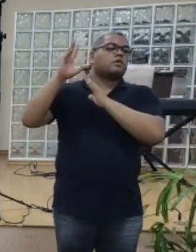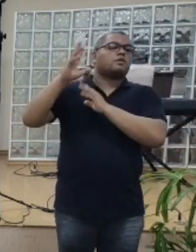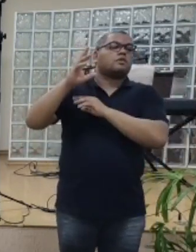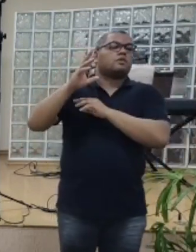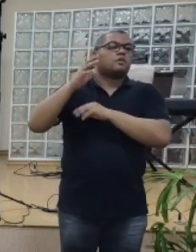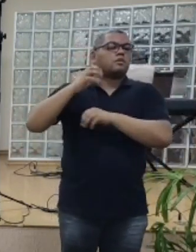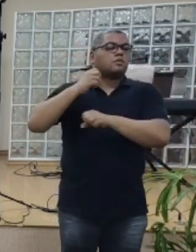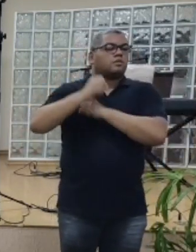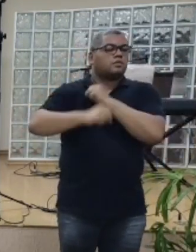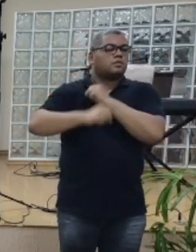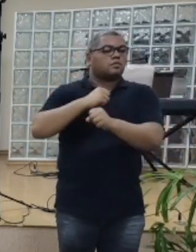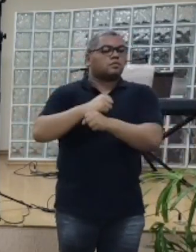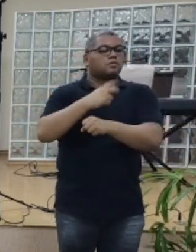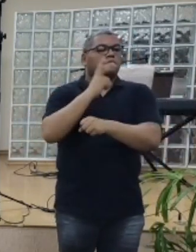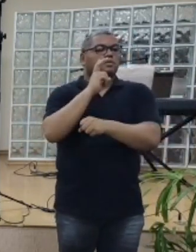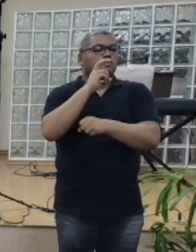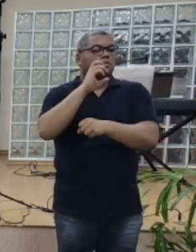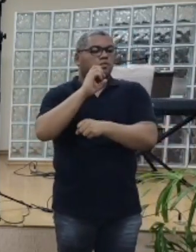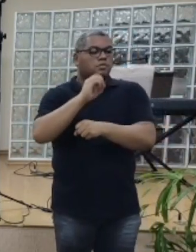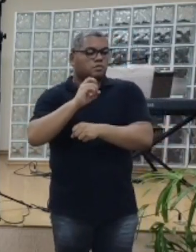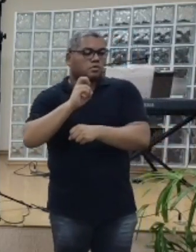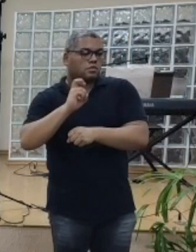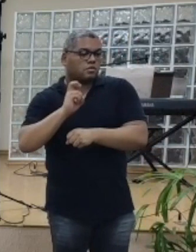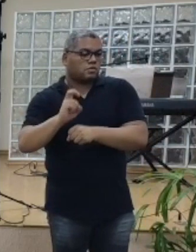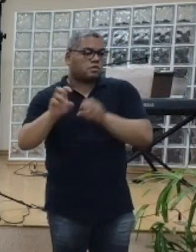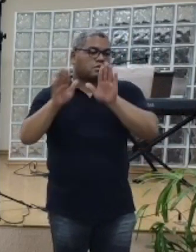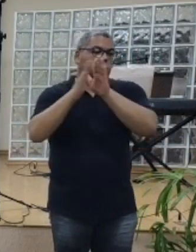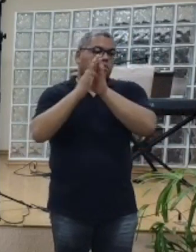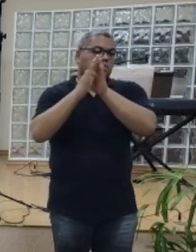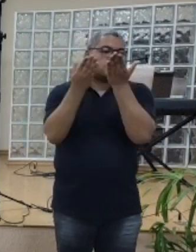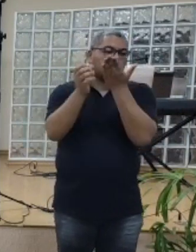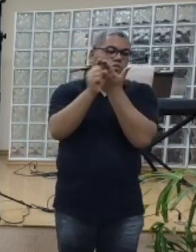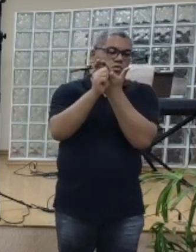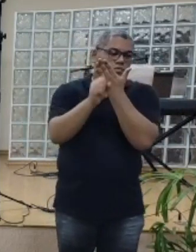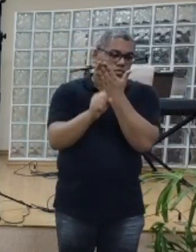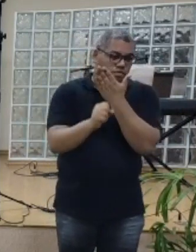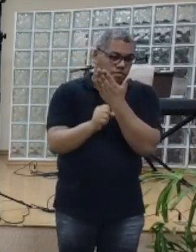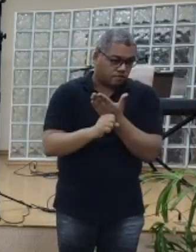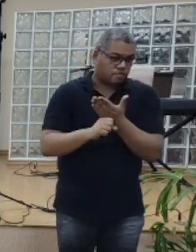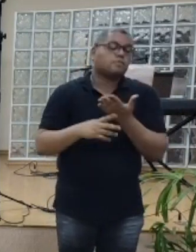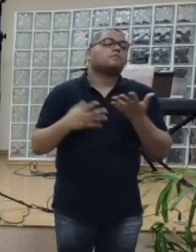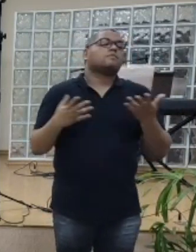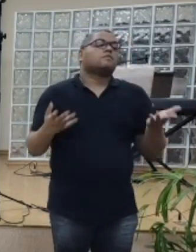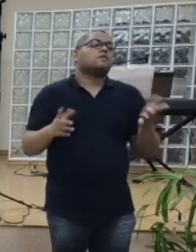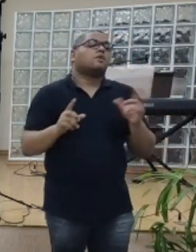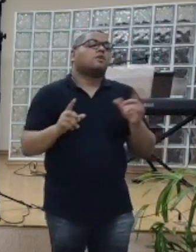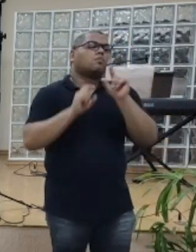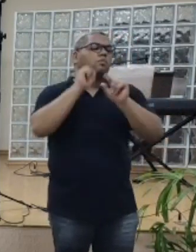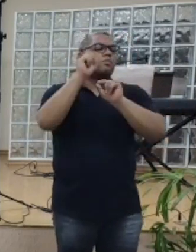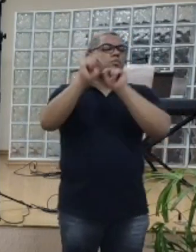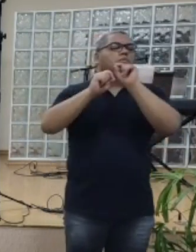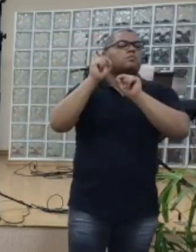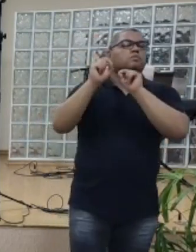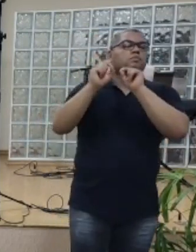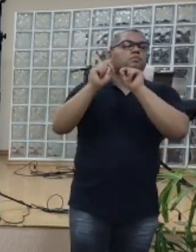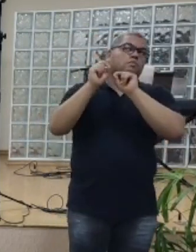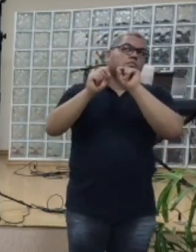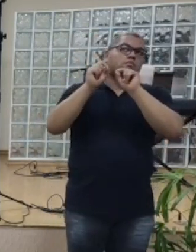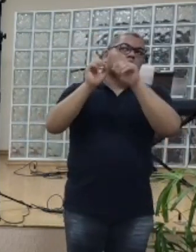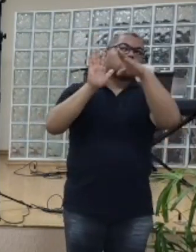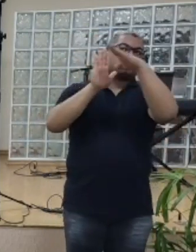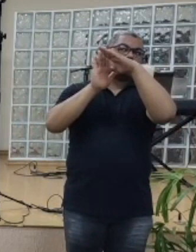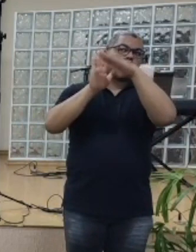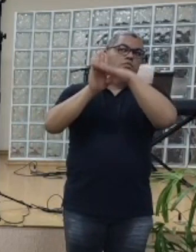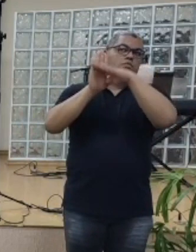anos de história de início da nossa reforma protestante. É claro que os motivos de